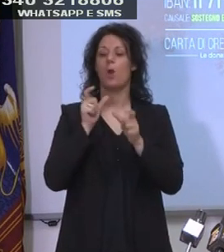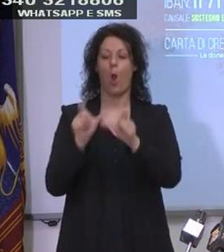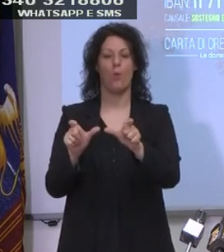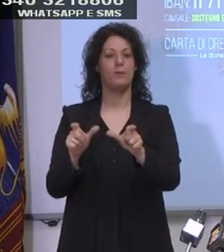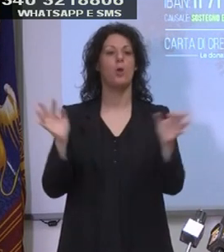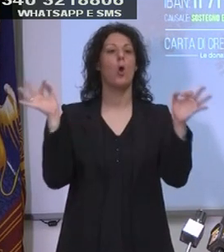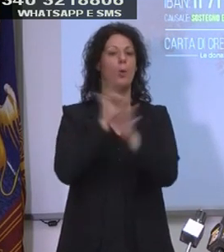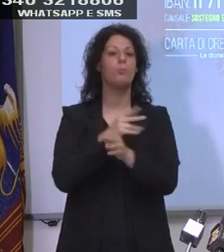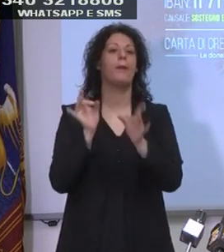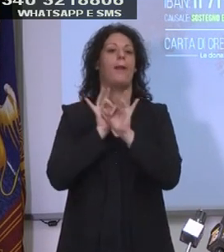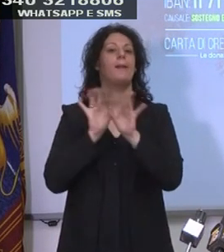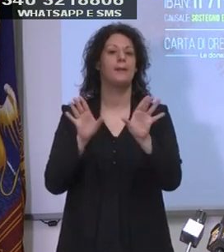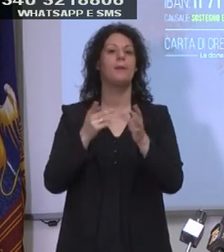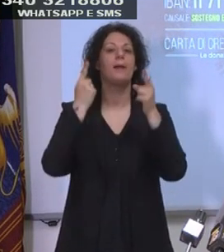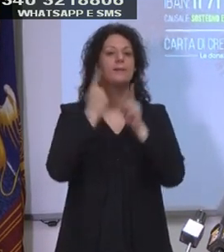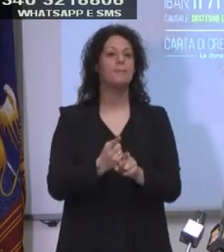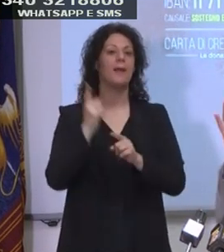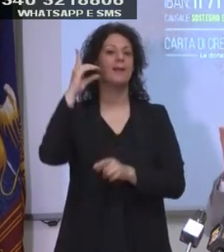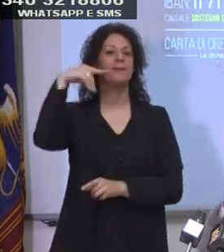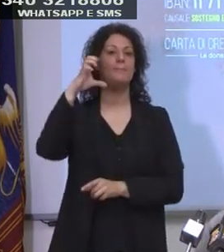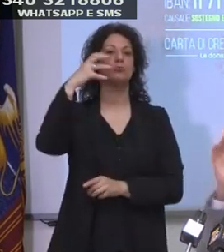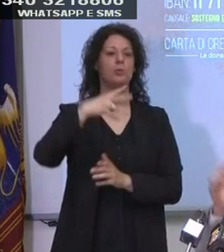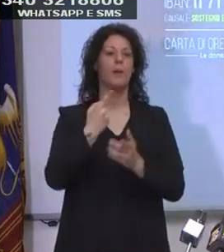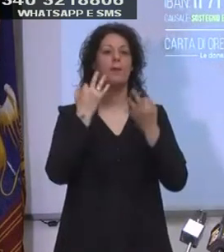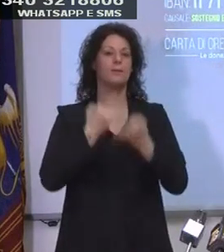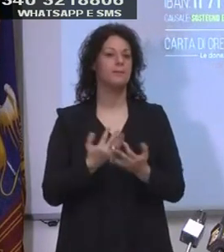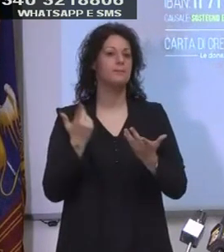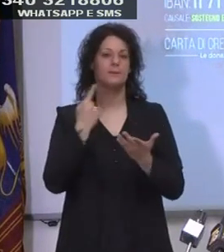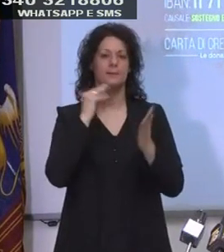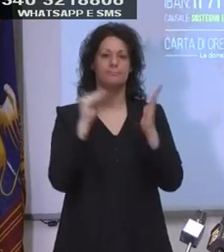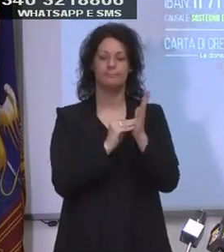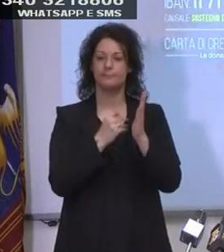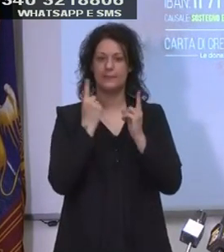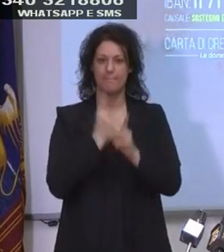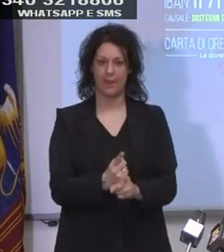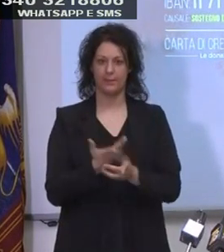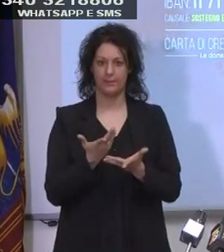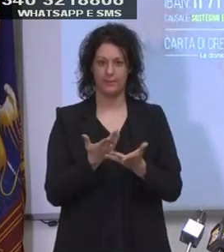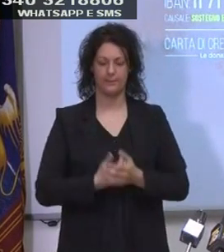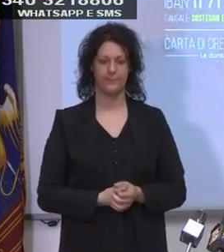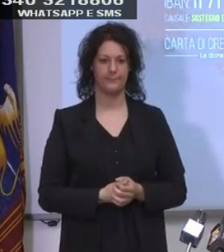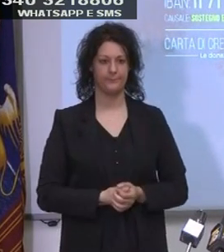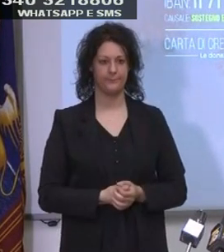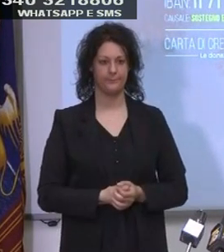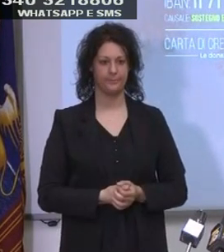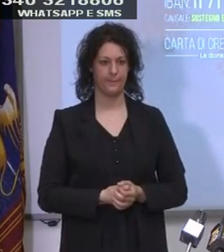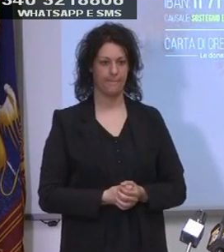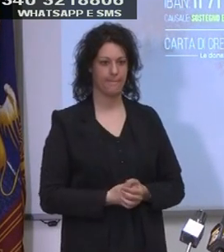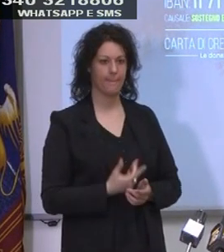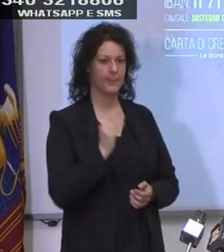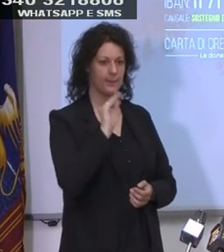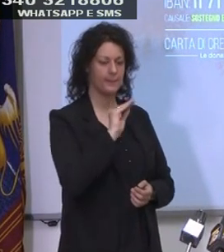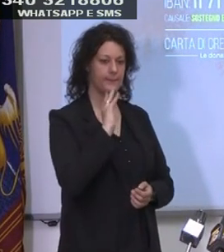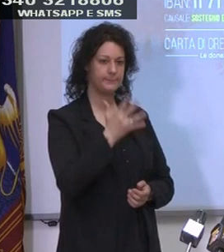che sono facoltative. A quel punto uno può dire droplet un metro, è finita lì. Un'altra domanda,